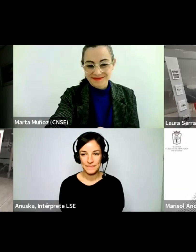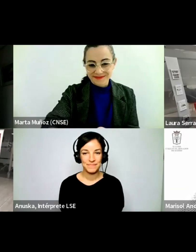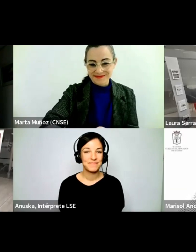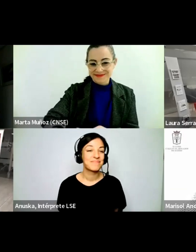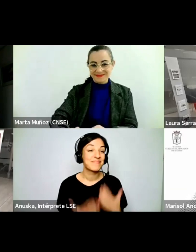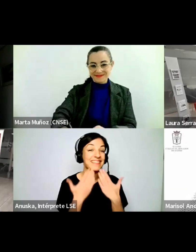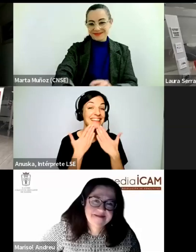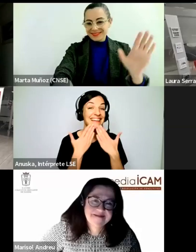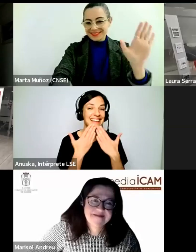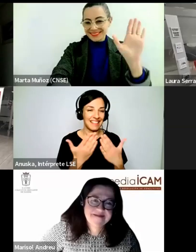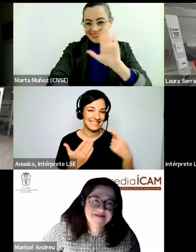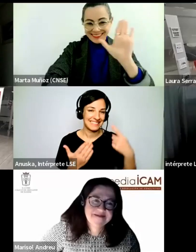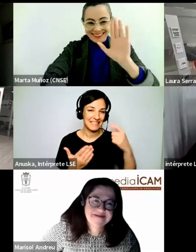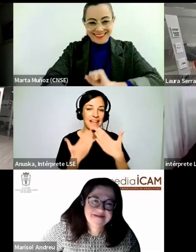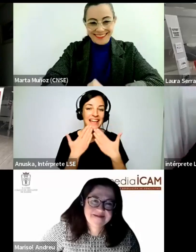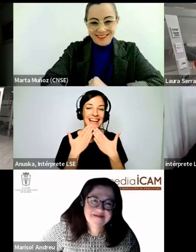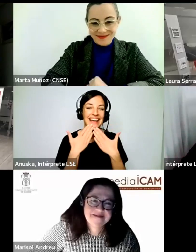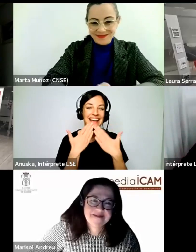Muchísimas gracias a